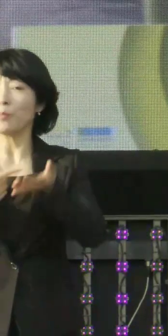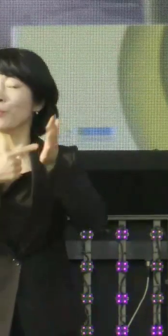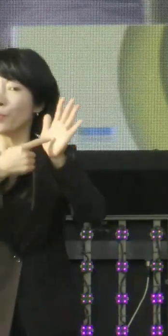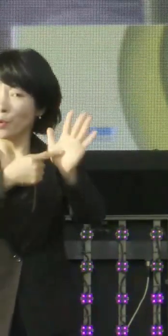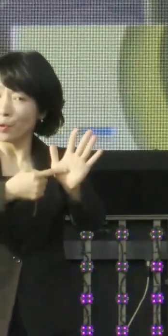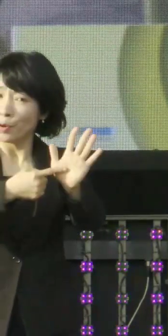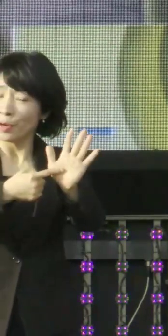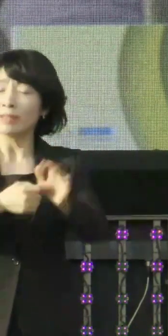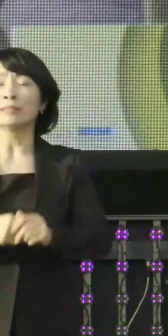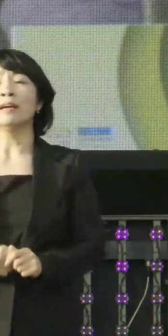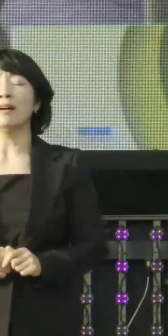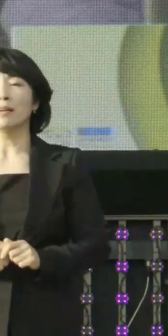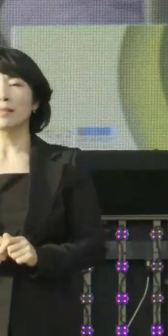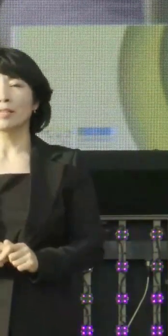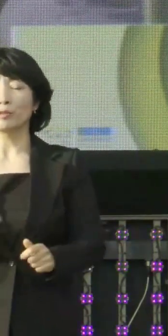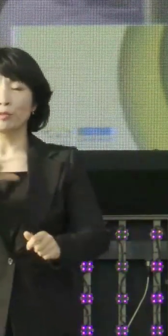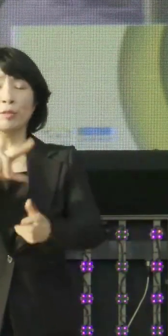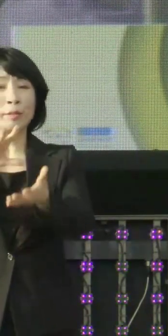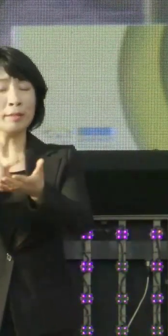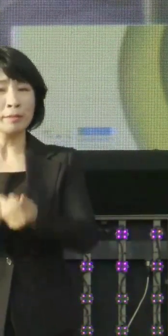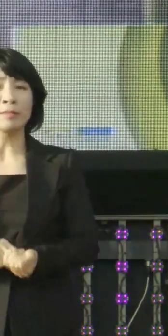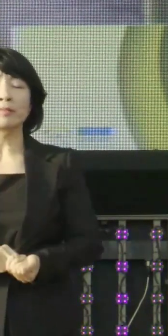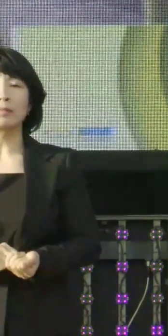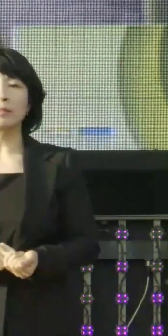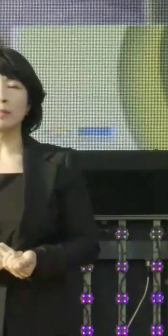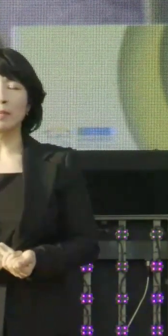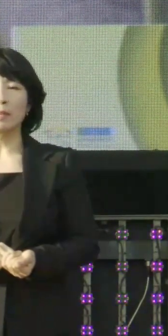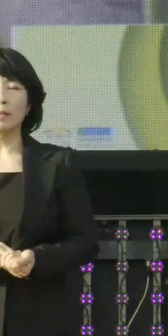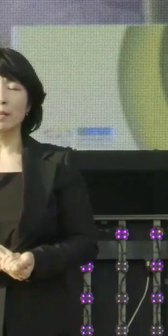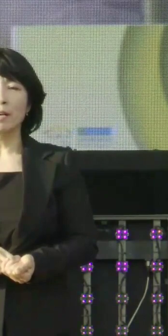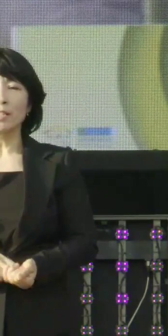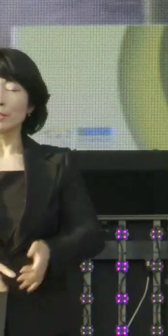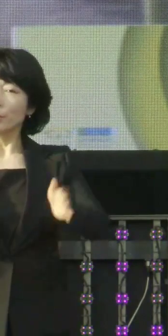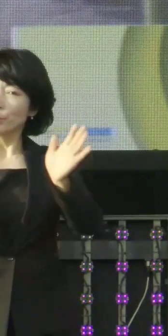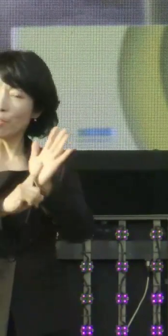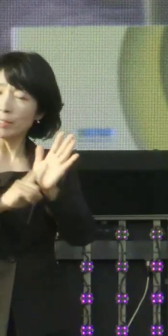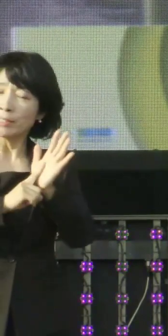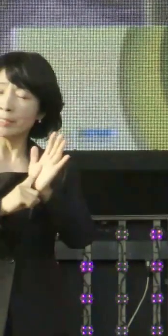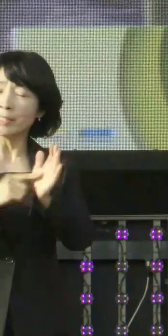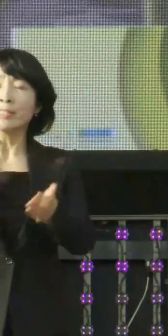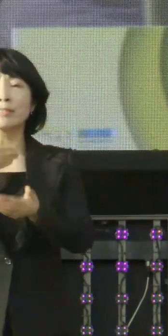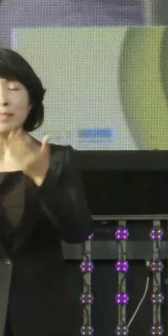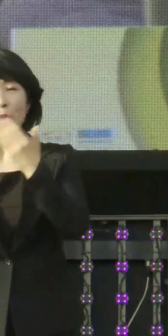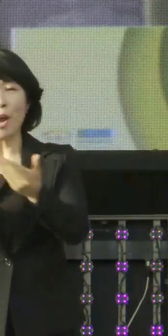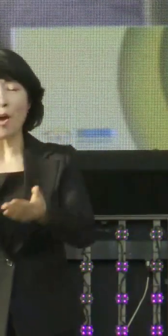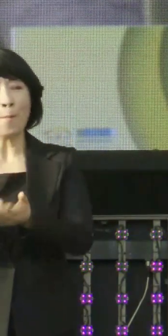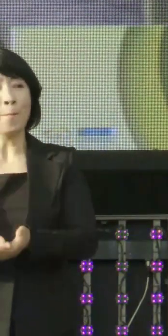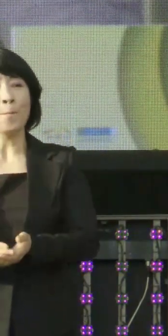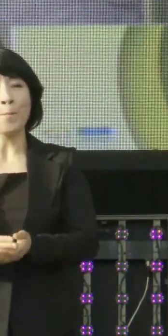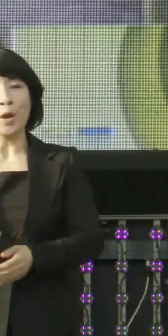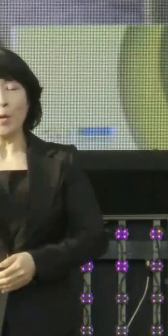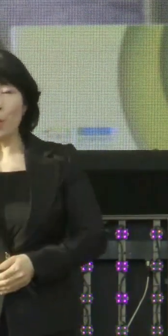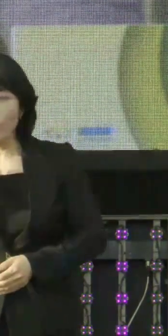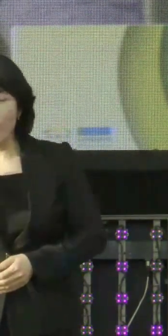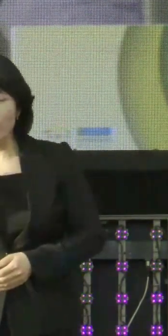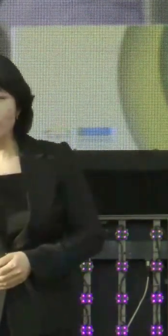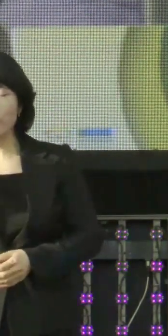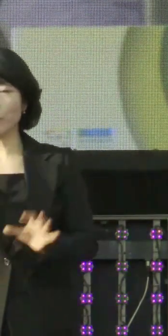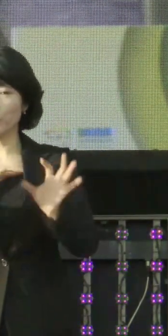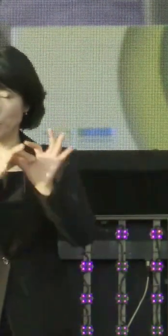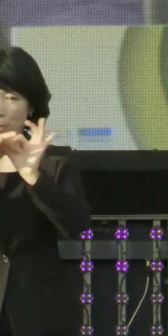이천 에코 세라믹스라는 주제를 설정하여 전시, 체험, 공연, 세일 행사 등을